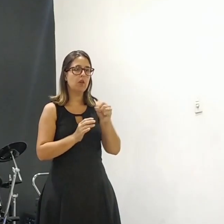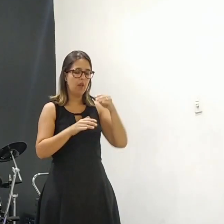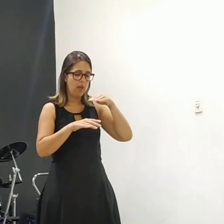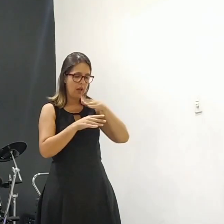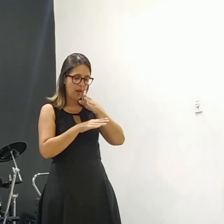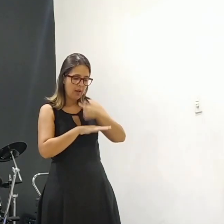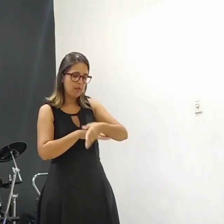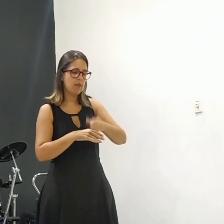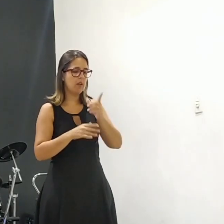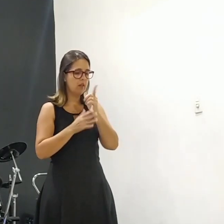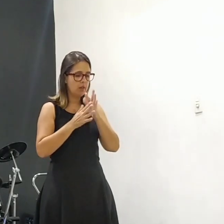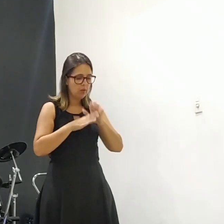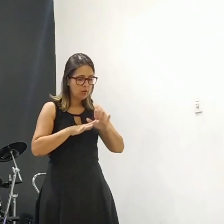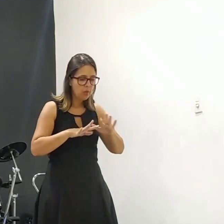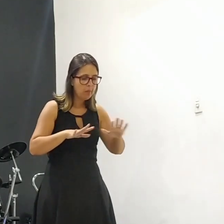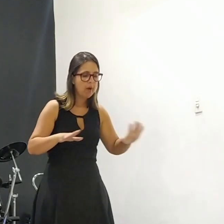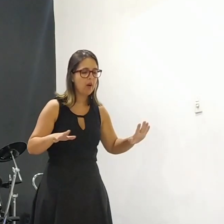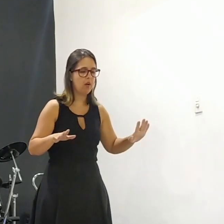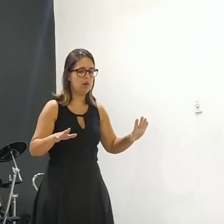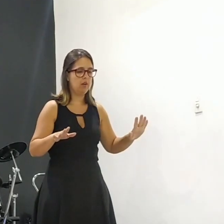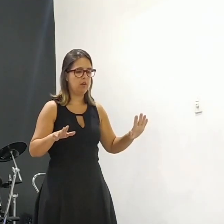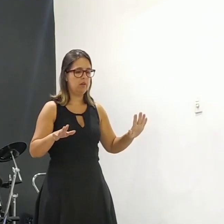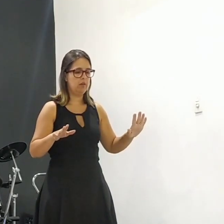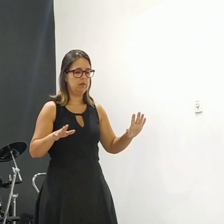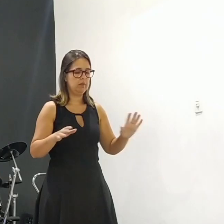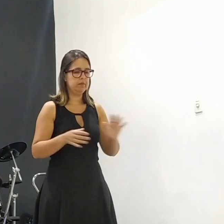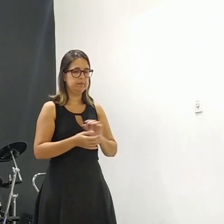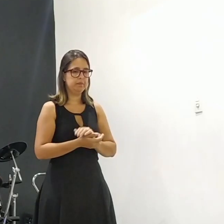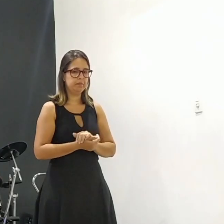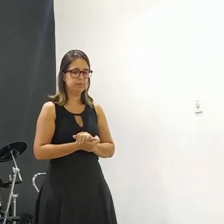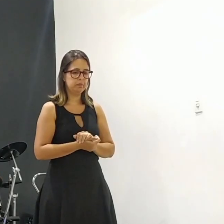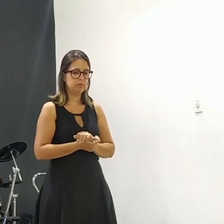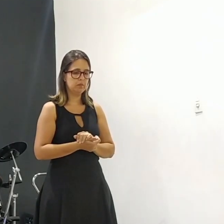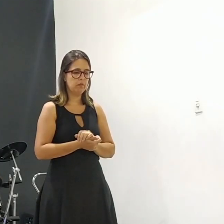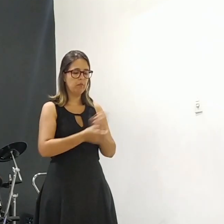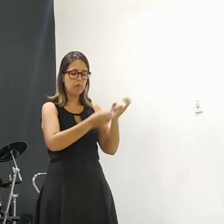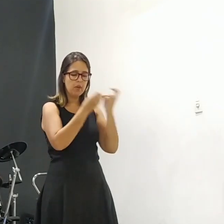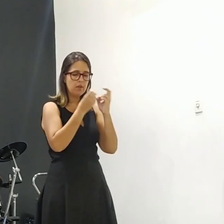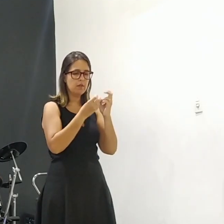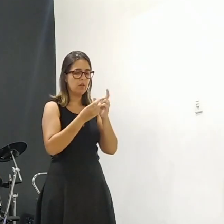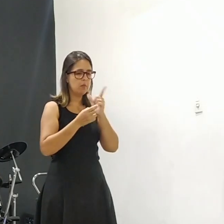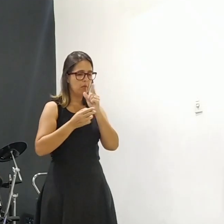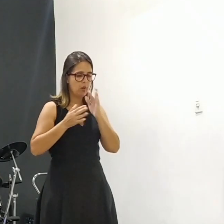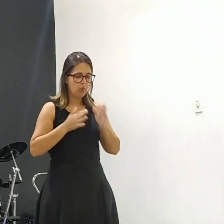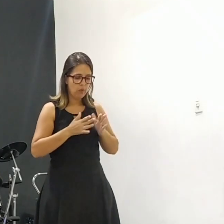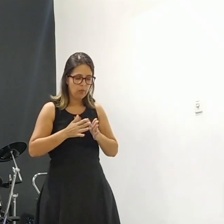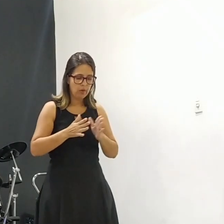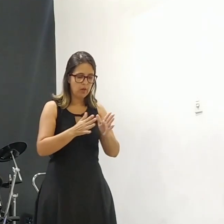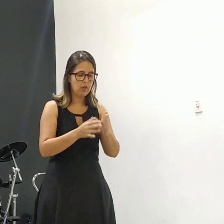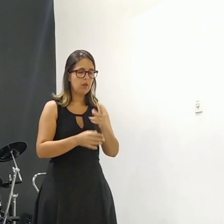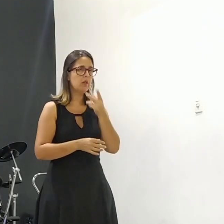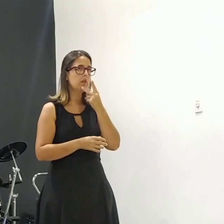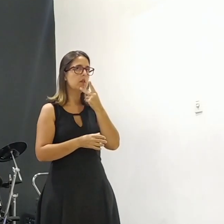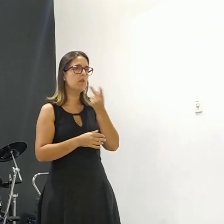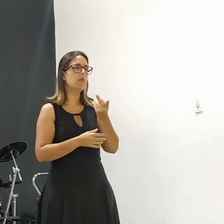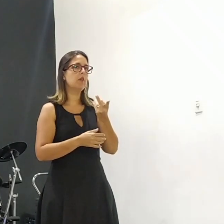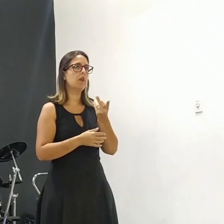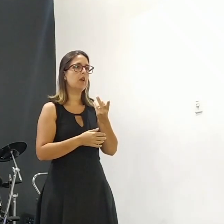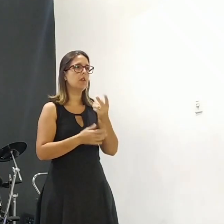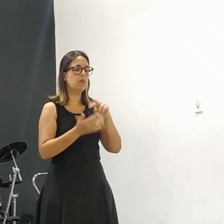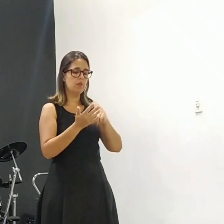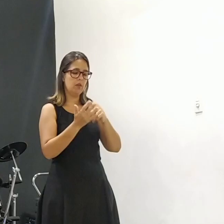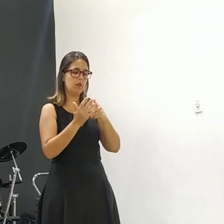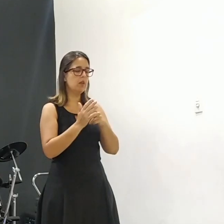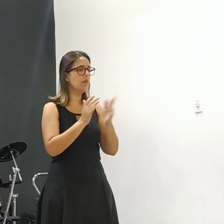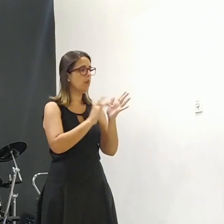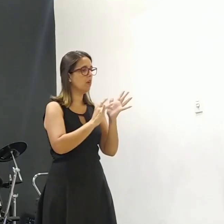mar e elas saram as águas do mar. Veja bem, o rio, esse rio que está sendo falado aqui, ele é